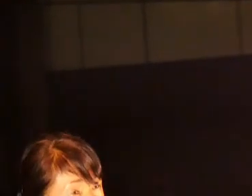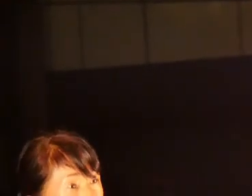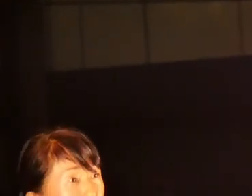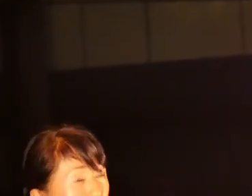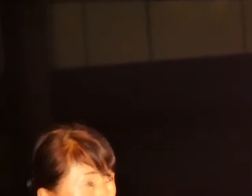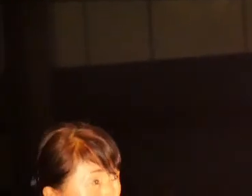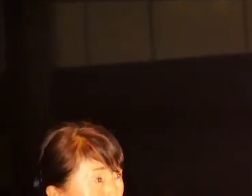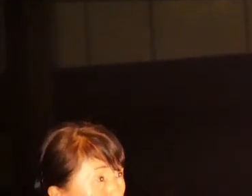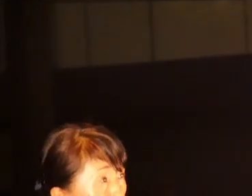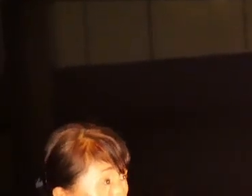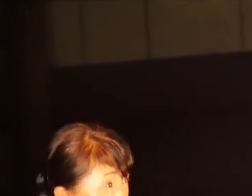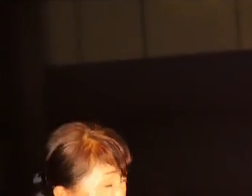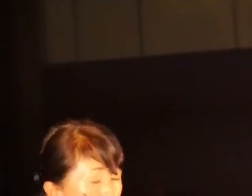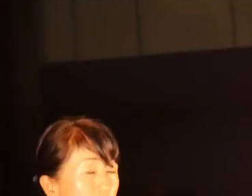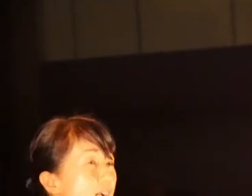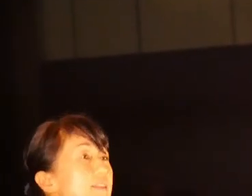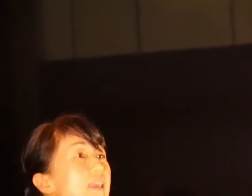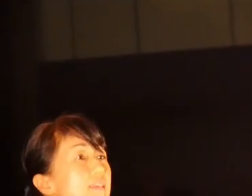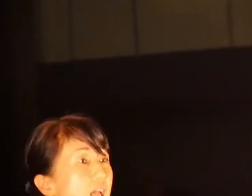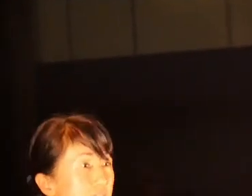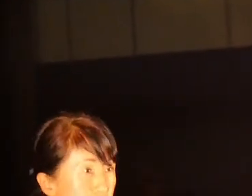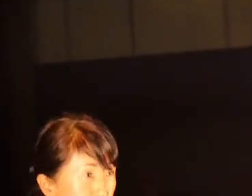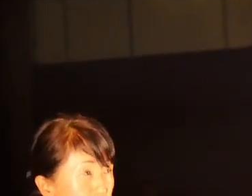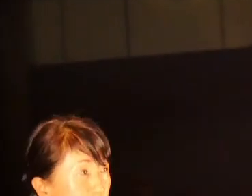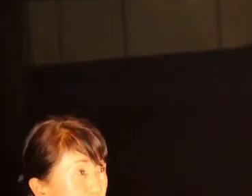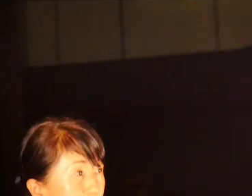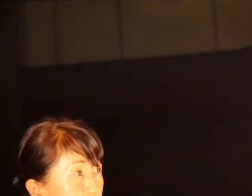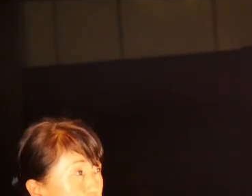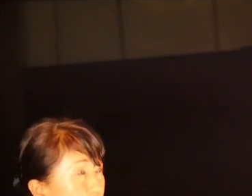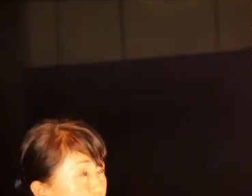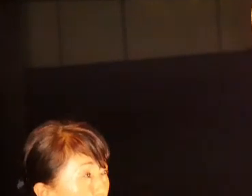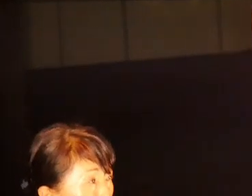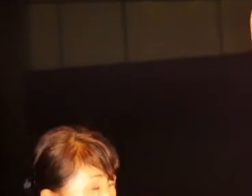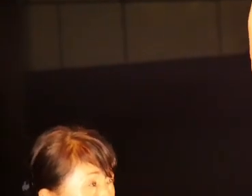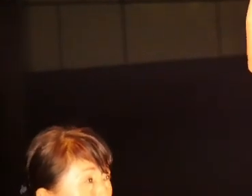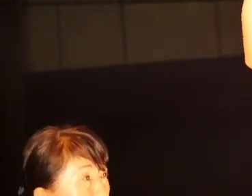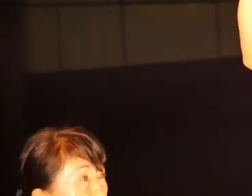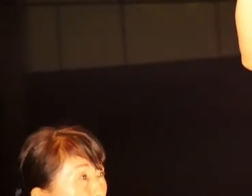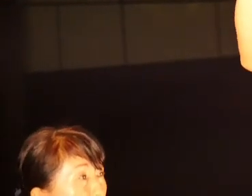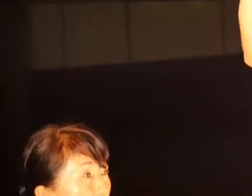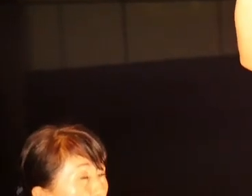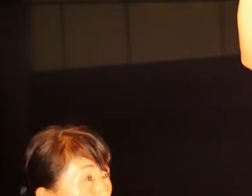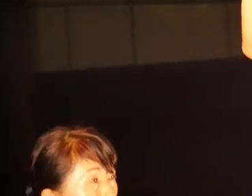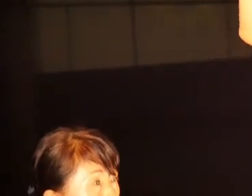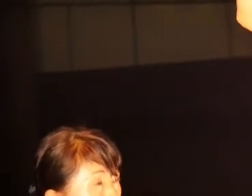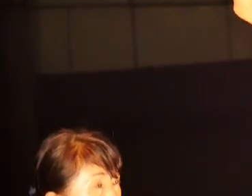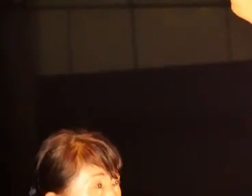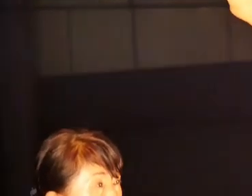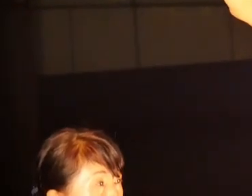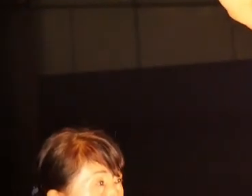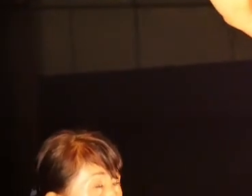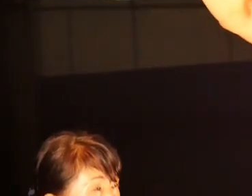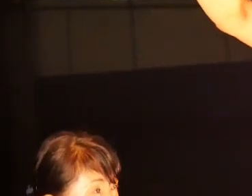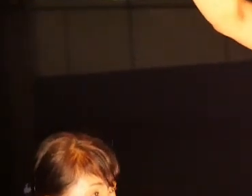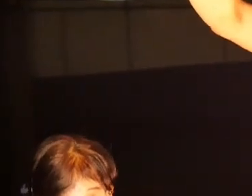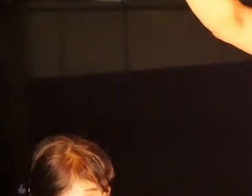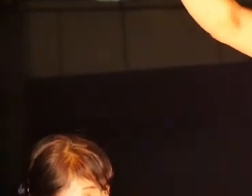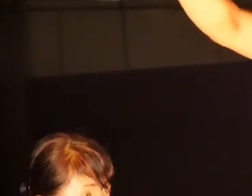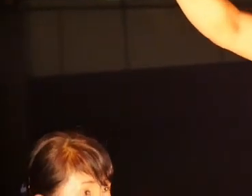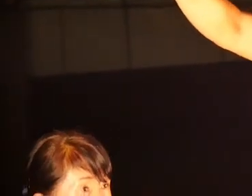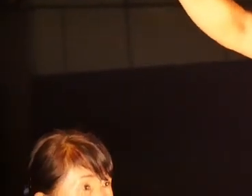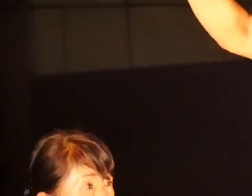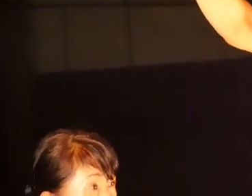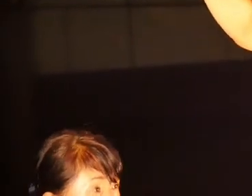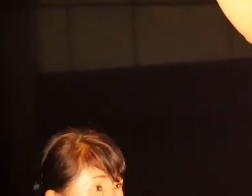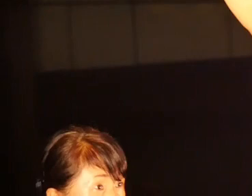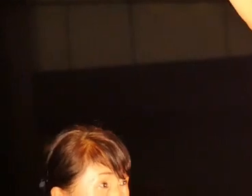ると思うんですけど、関係ございません。私は真っ当な納税を大金持ちからしてい